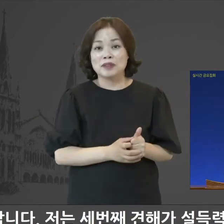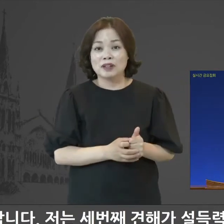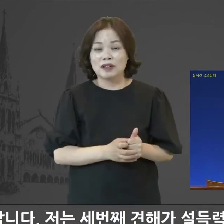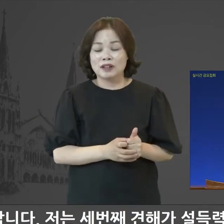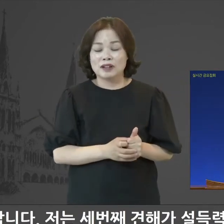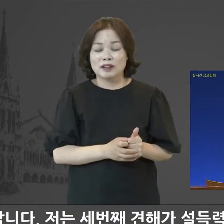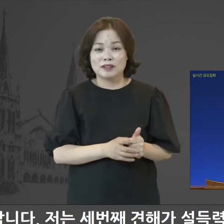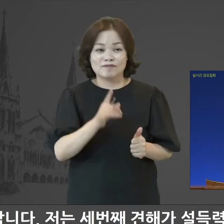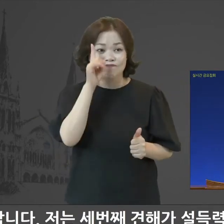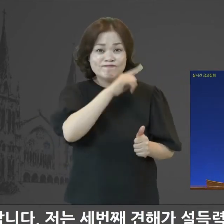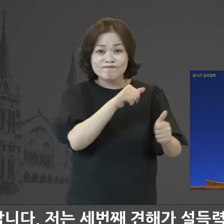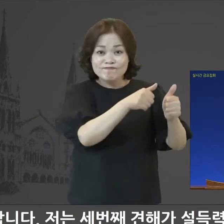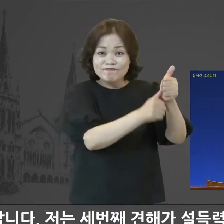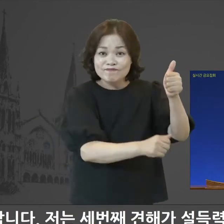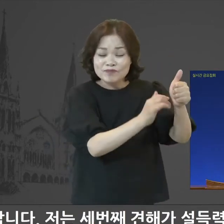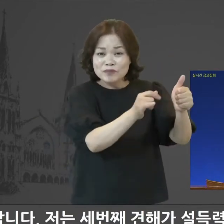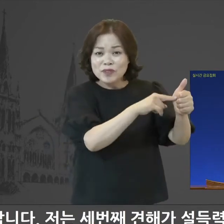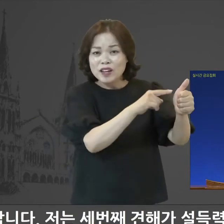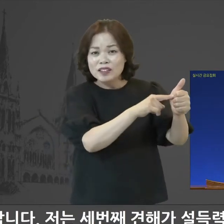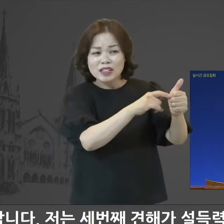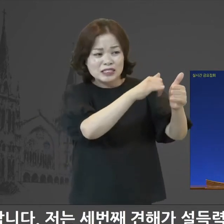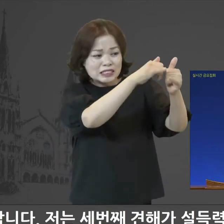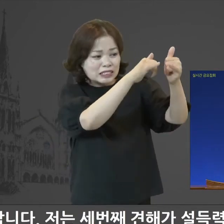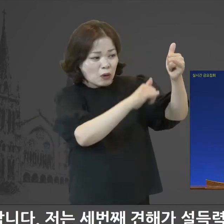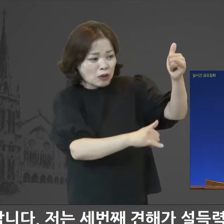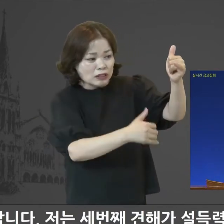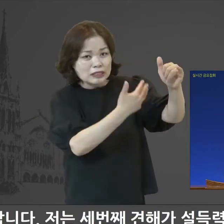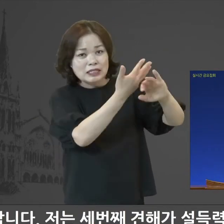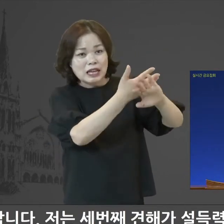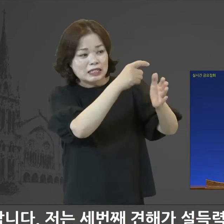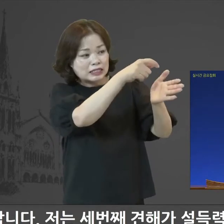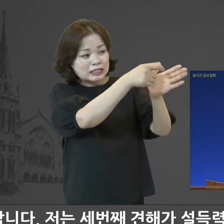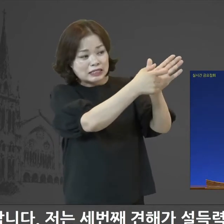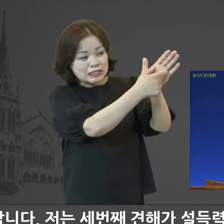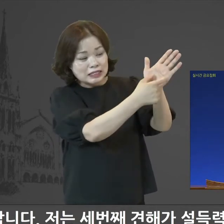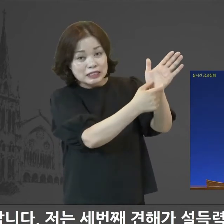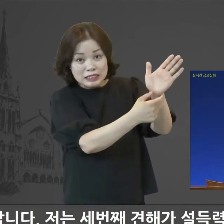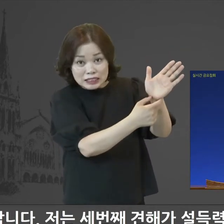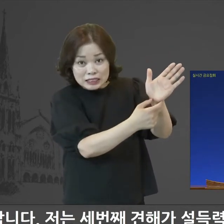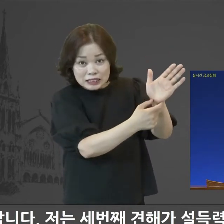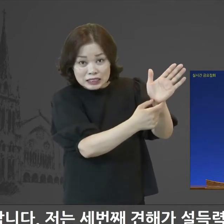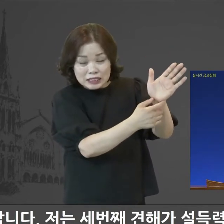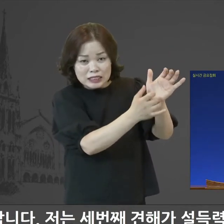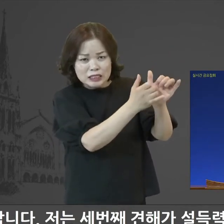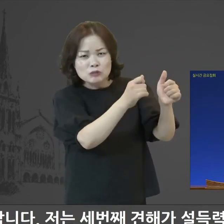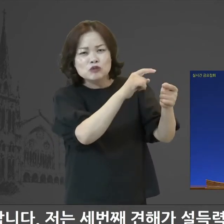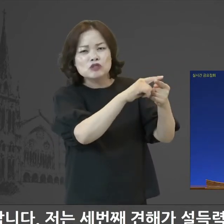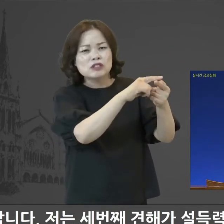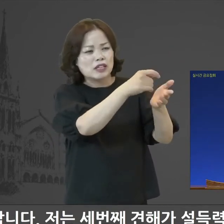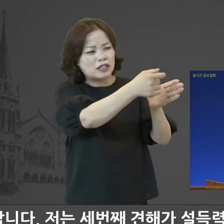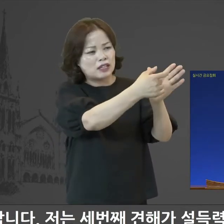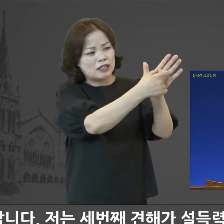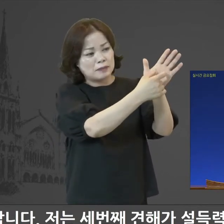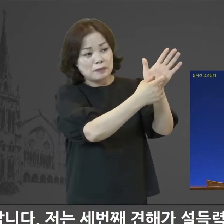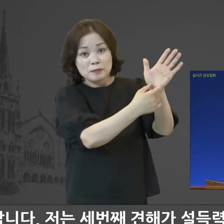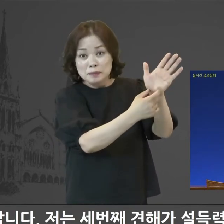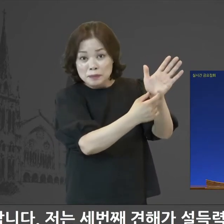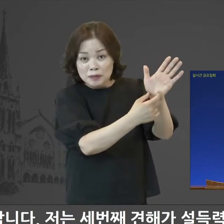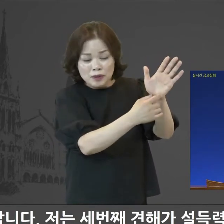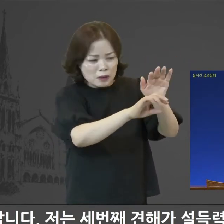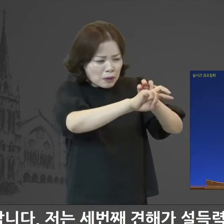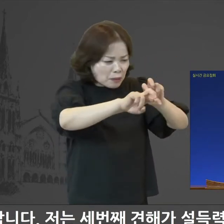얼마나 타락했냐면요, 역사의 다른 기록에도, 로마 총독이니까 이 사람의 인물됨에 대한 기록이 나올 거 아니에요. 그거